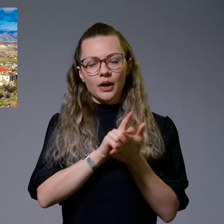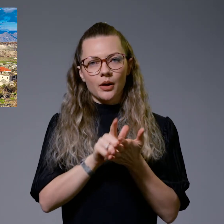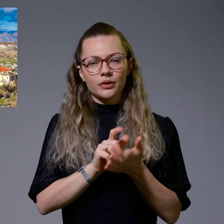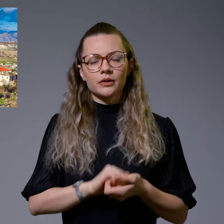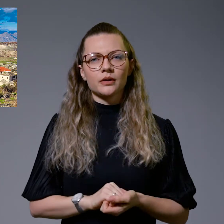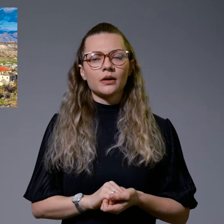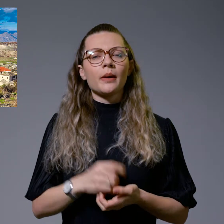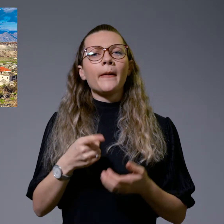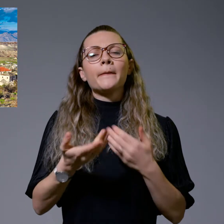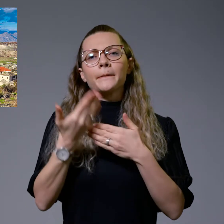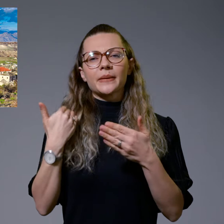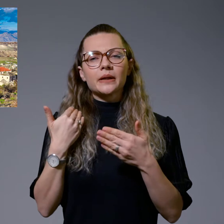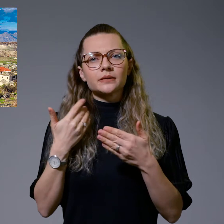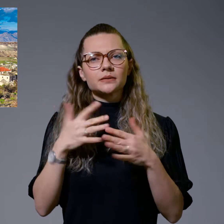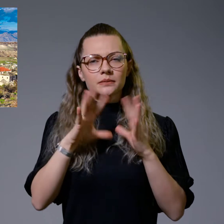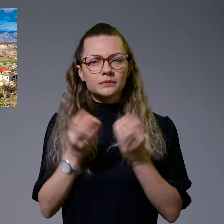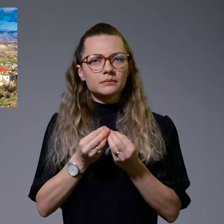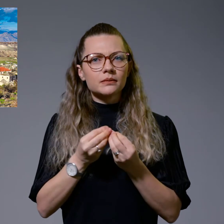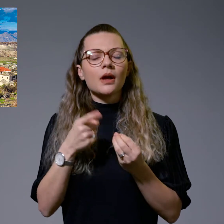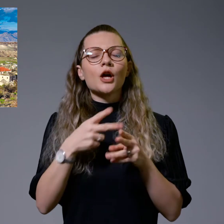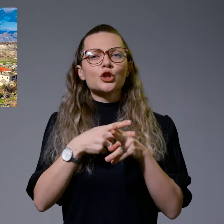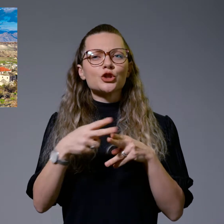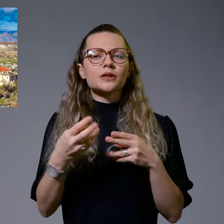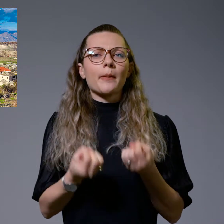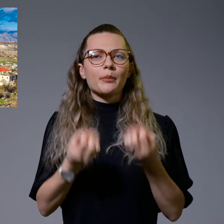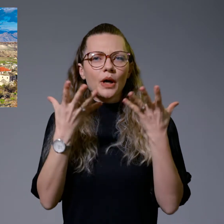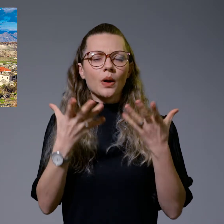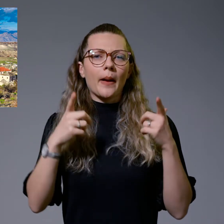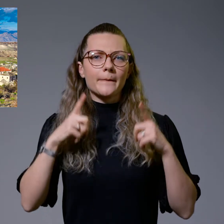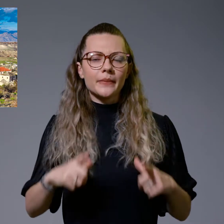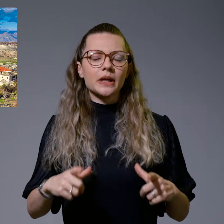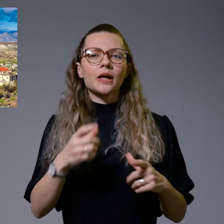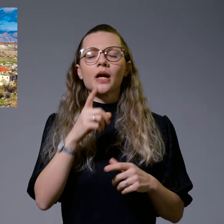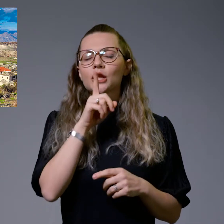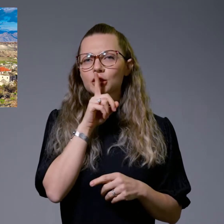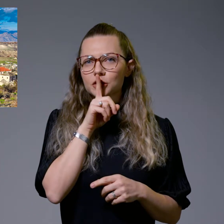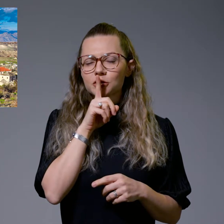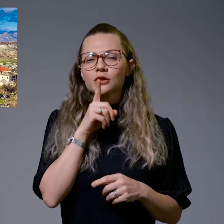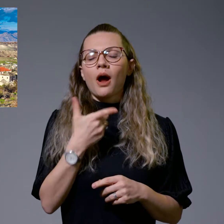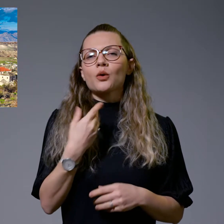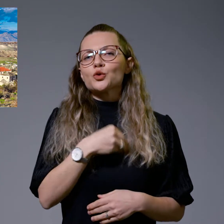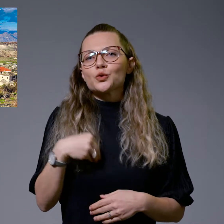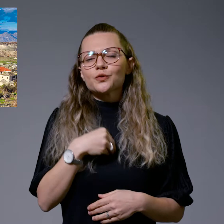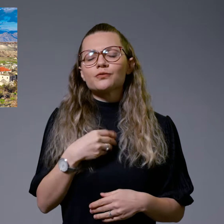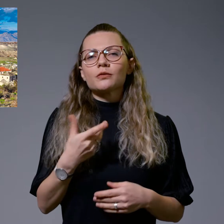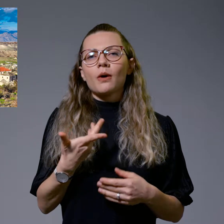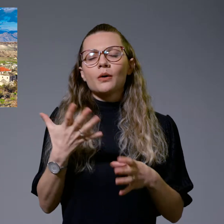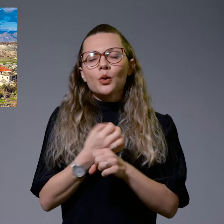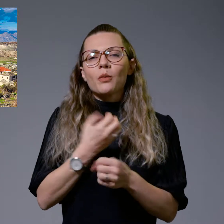Пред се, поради чистата природа, мирот, тишината и чувството што се добива како времето